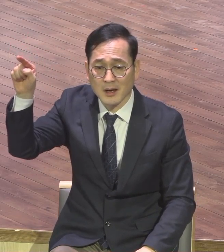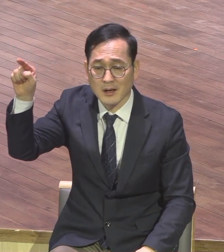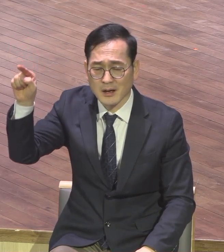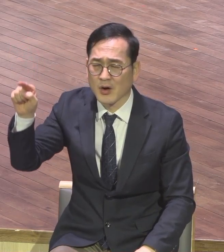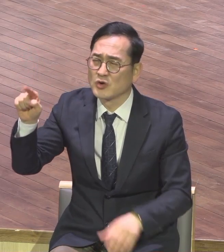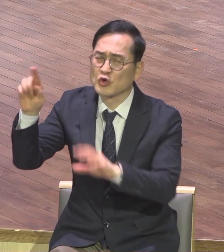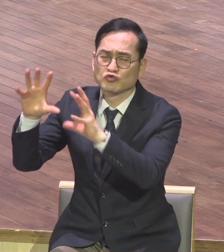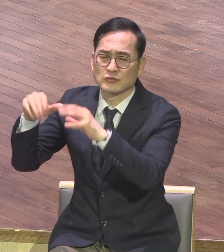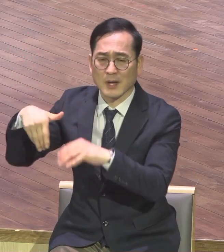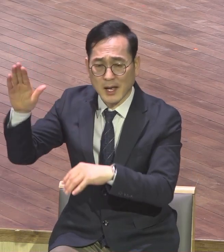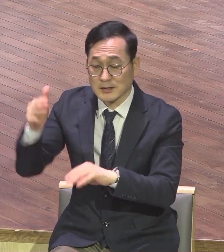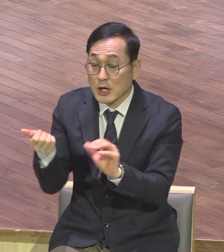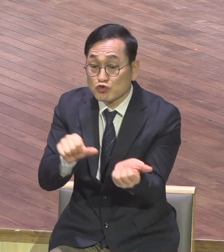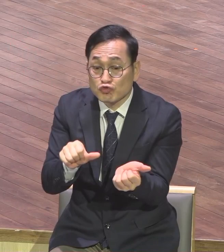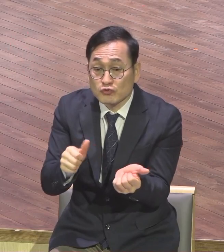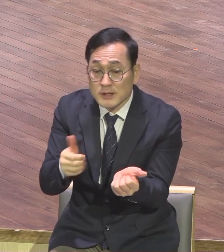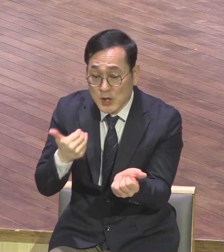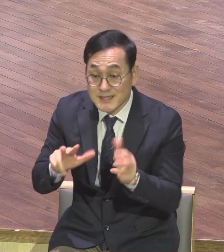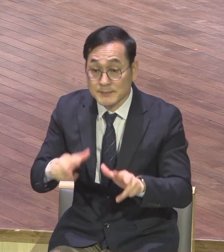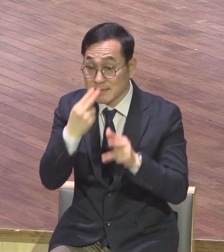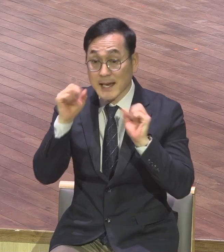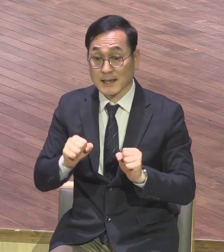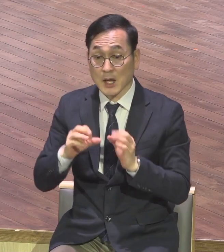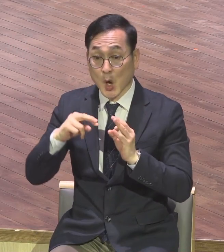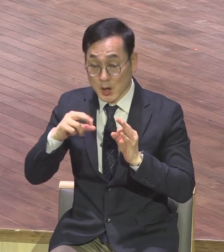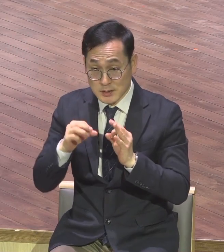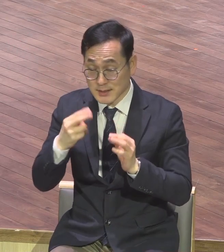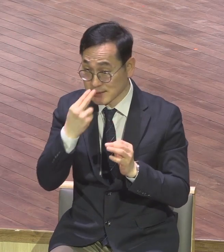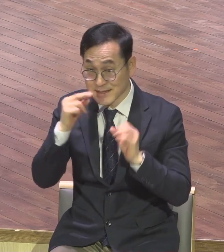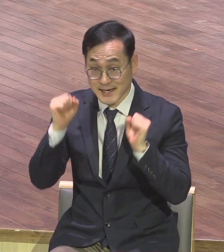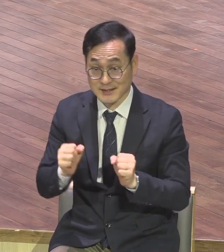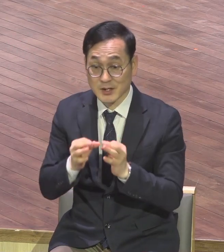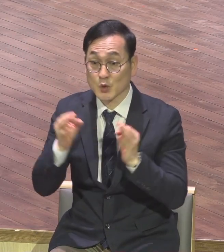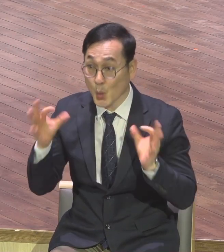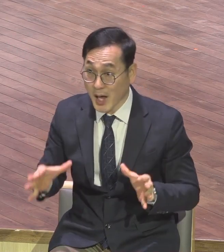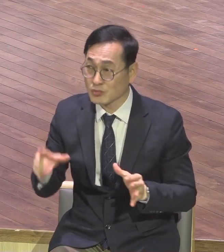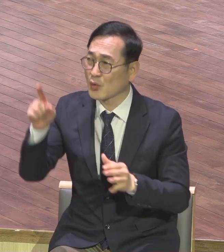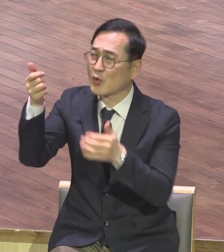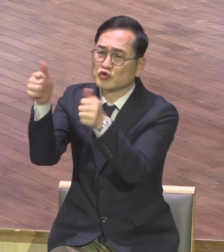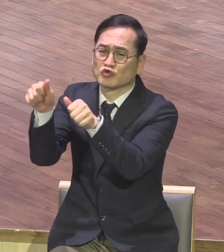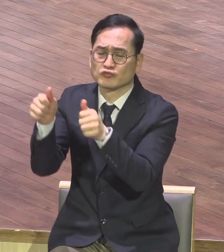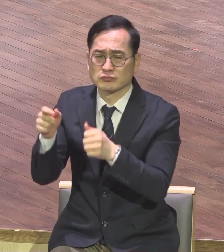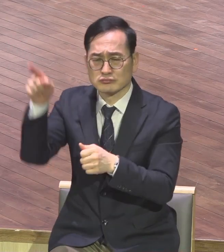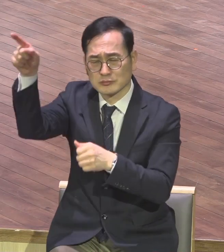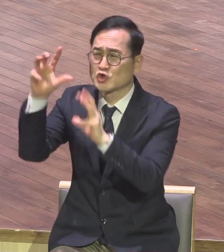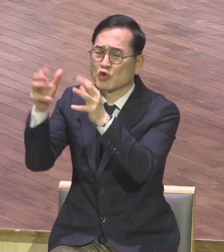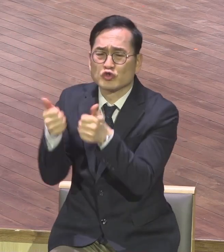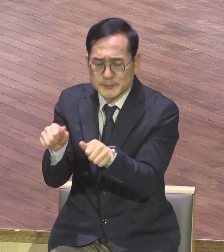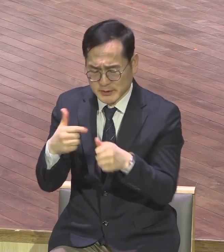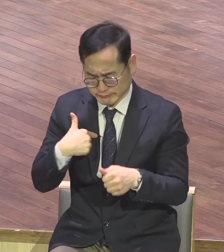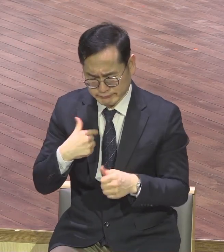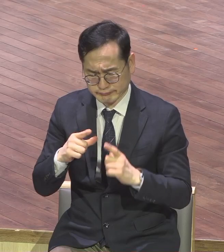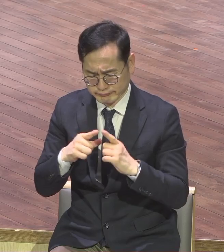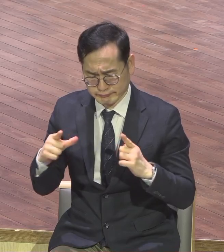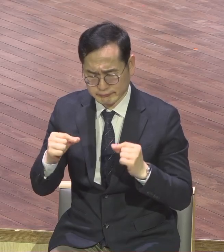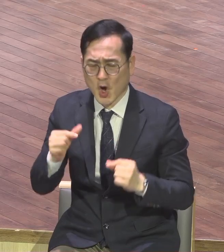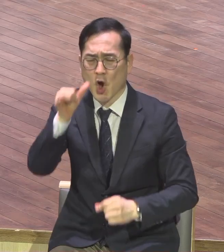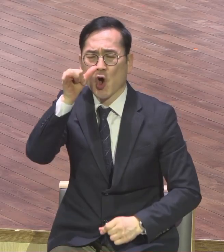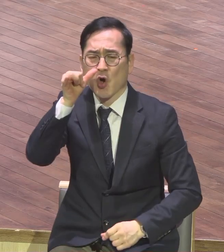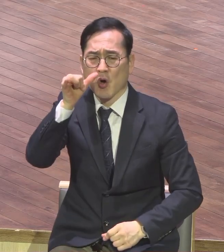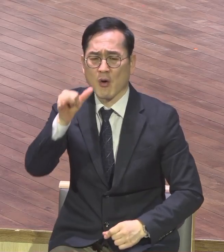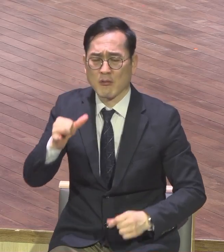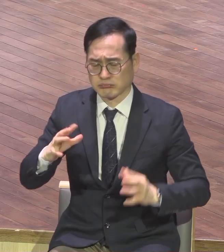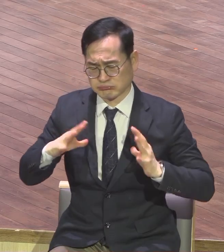지금 이미 주어졌다는 것입니다. 이미 시민권이 주어졌다는 것입니다. 우리는